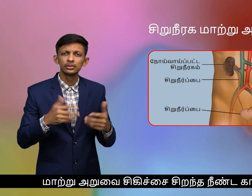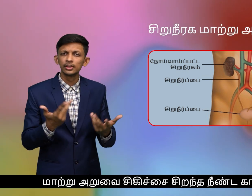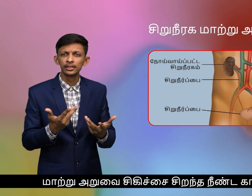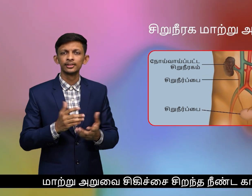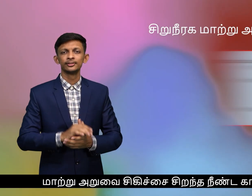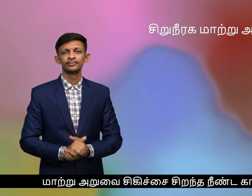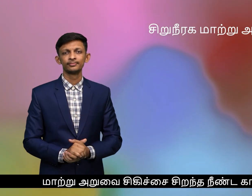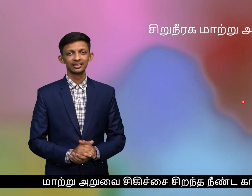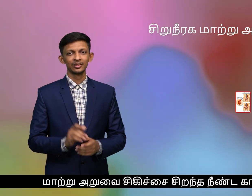கால தீர்வாகும்.